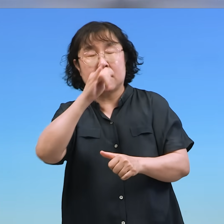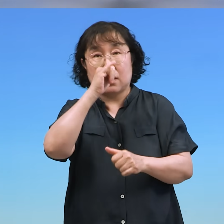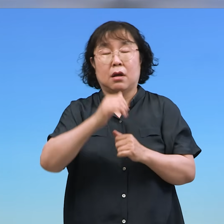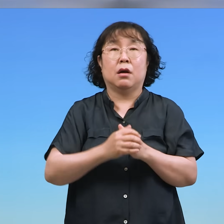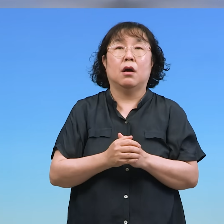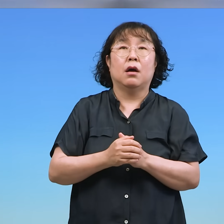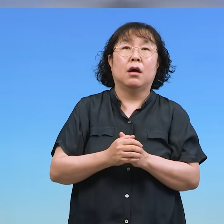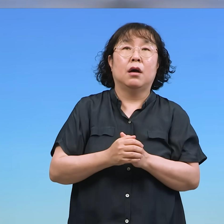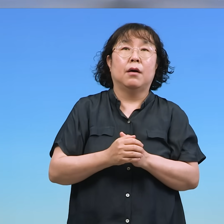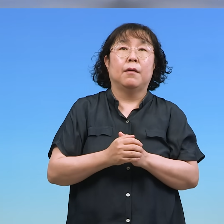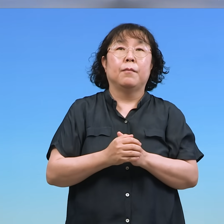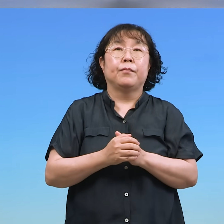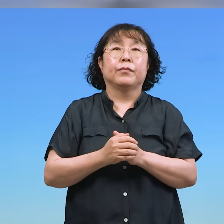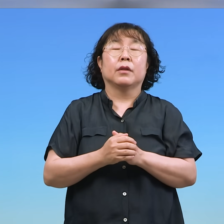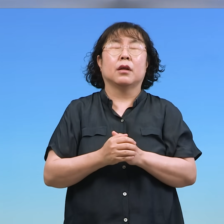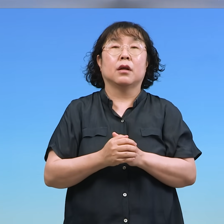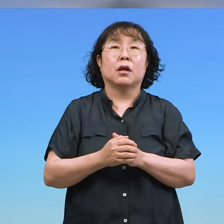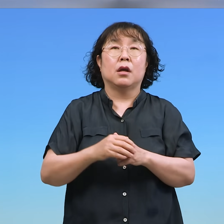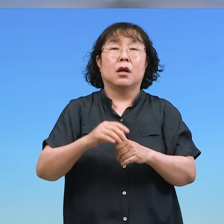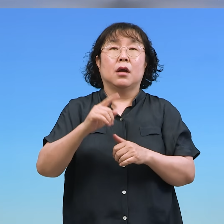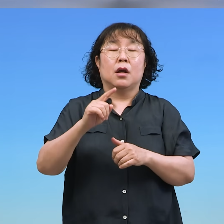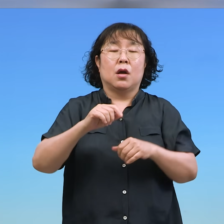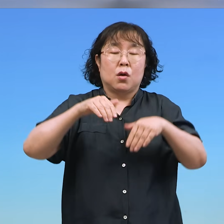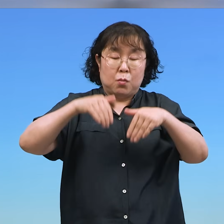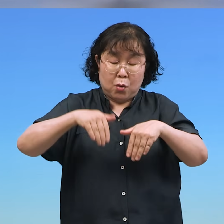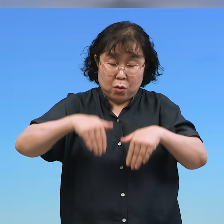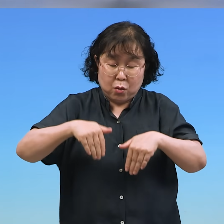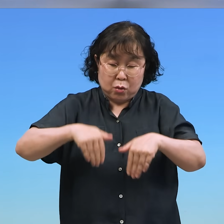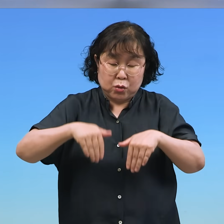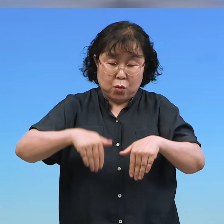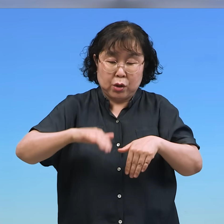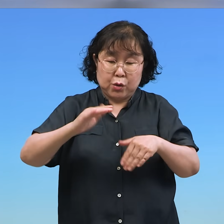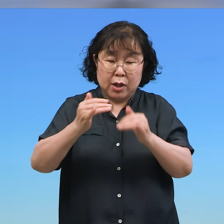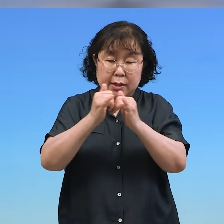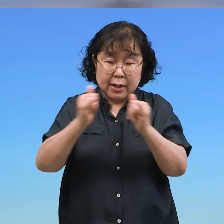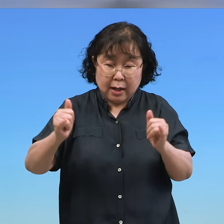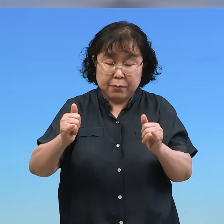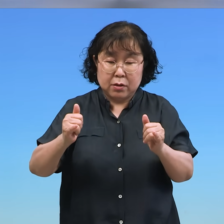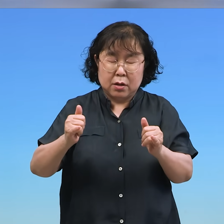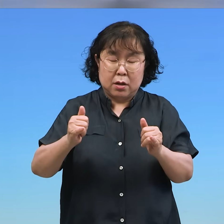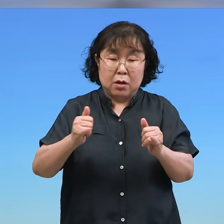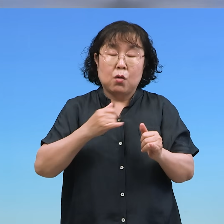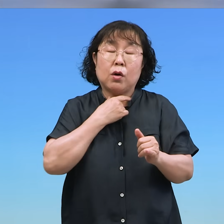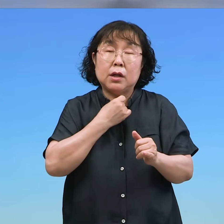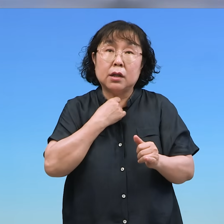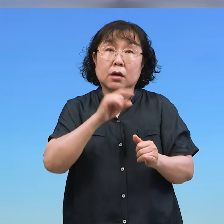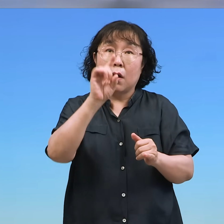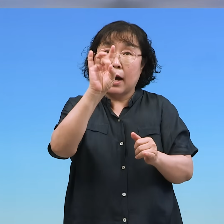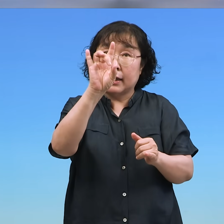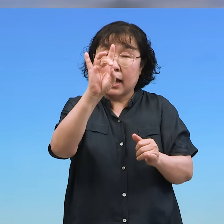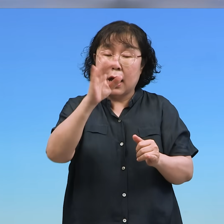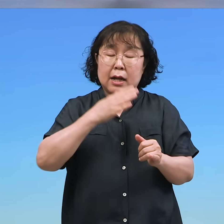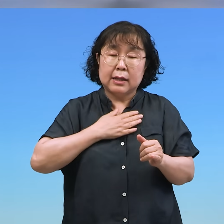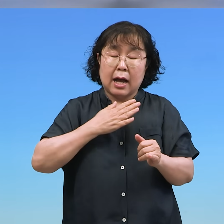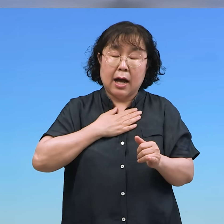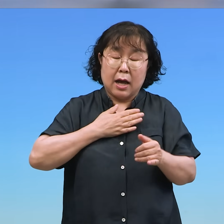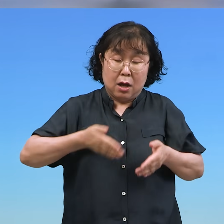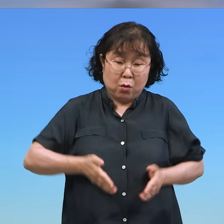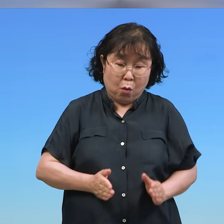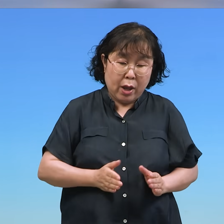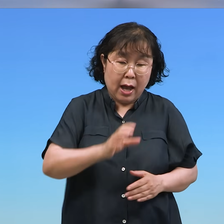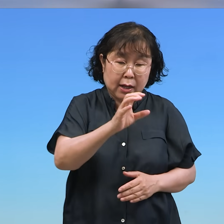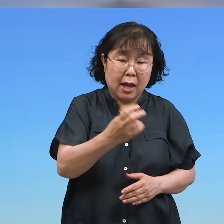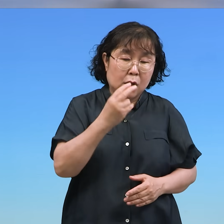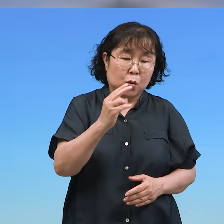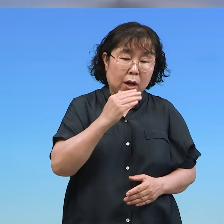포로로 끌려간 모든 사람들이 꿈꾸고 희망하는 거 딱 하나예요. 빨리 풀려나 집에 가고 싶다, 고향에 가고